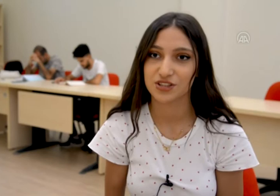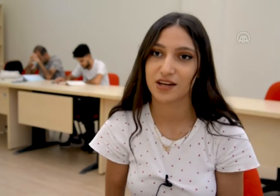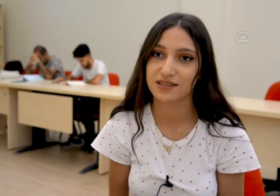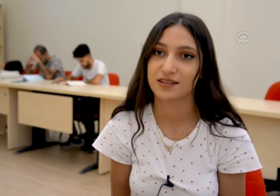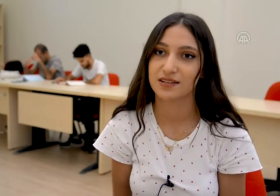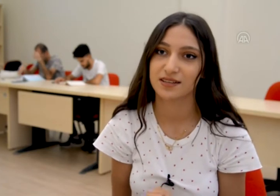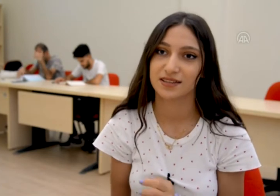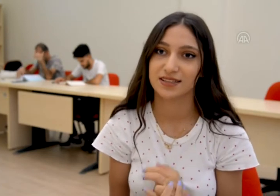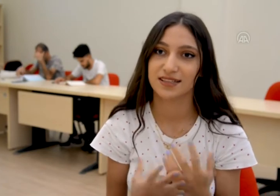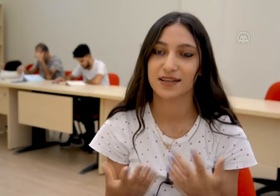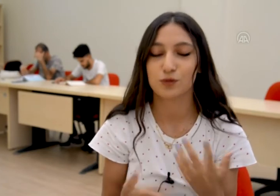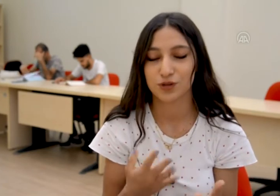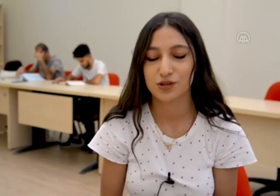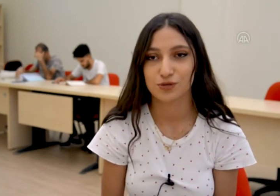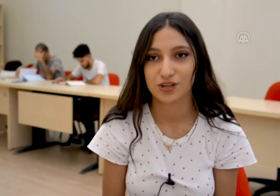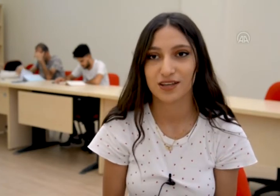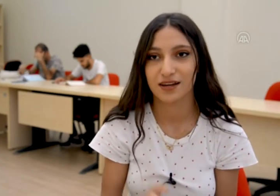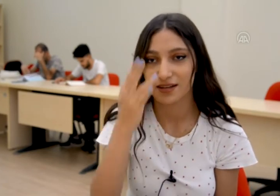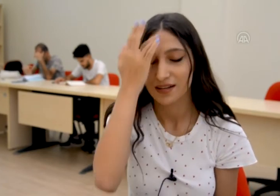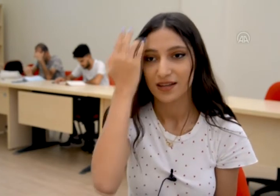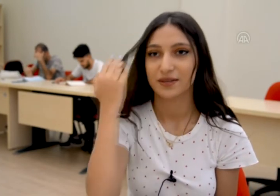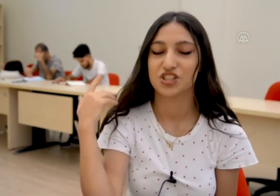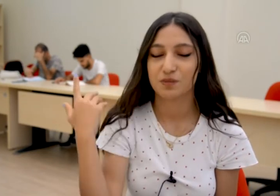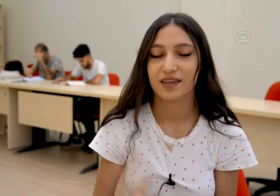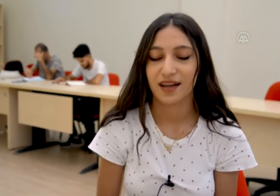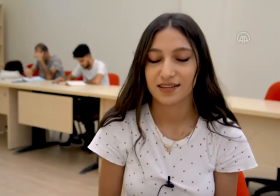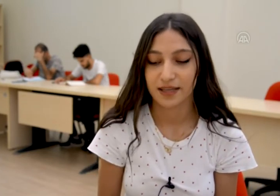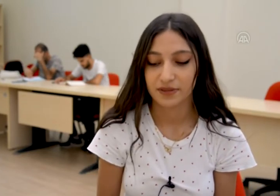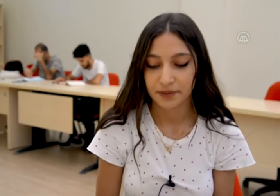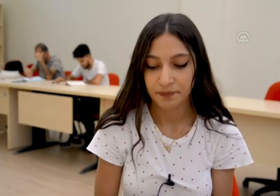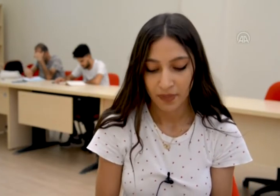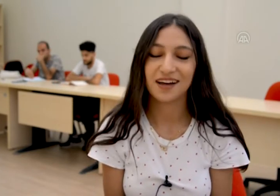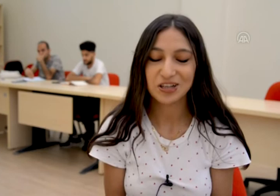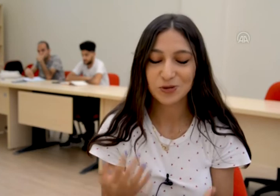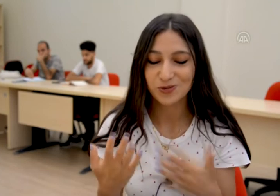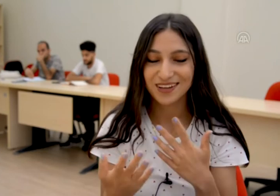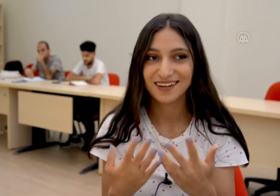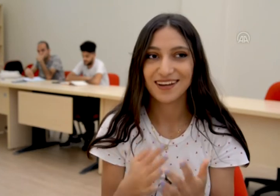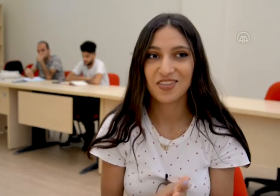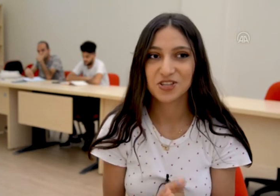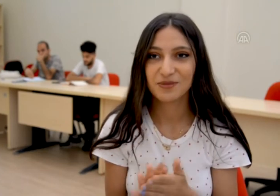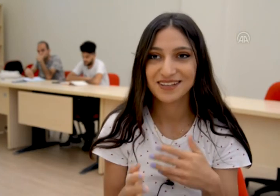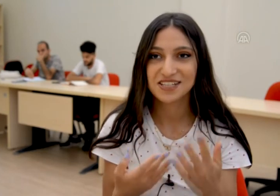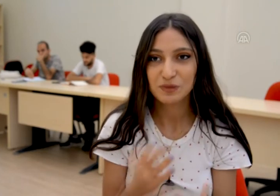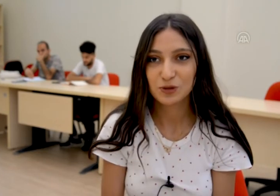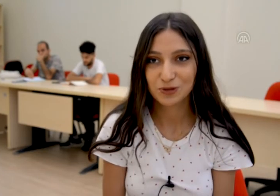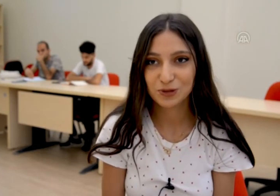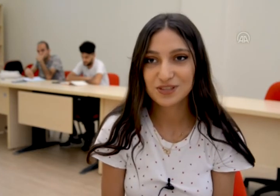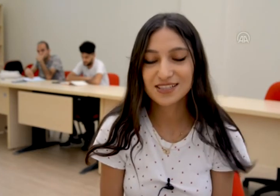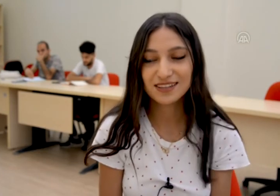işaret diline muhtaç olacak. Yani işitme engelli diyebilirim. Artık onlarla anlaşabileceğimi düşündüğüm için